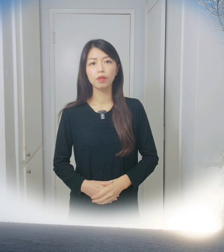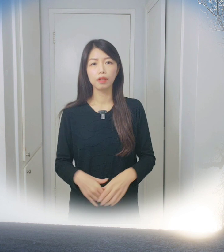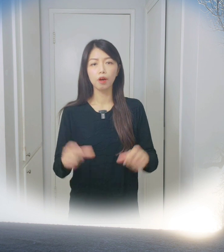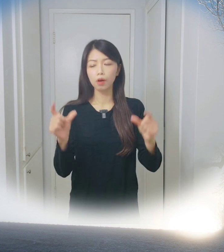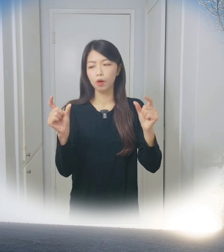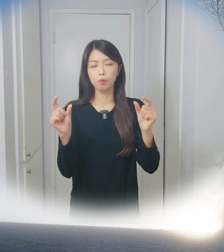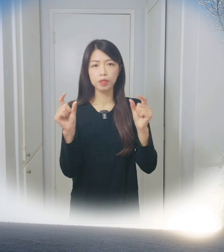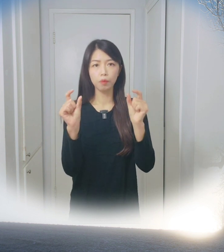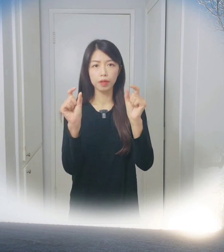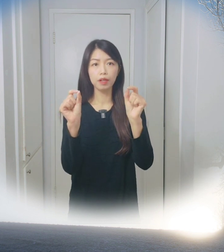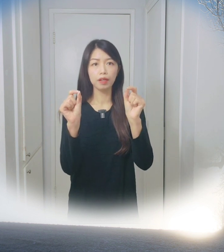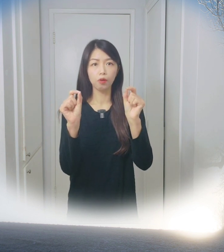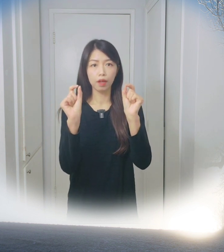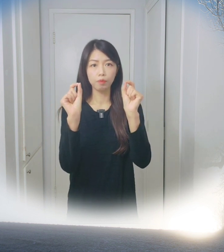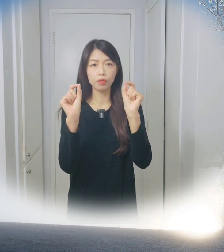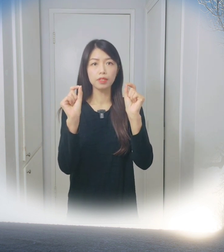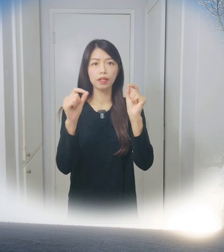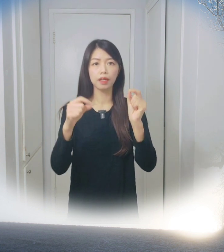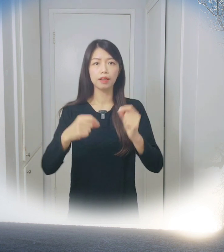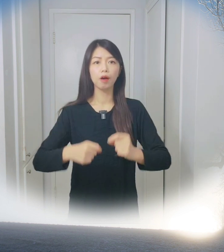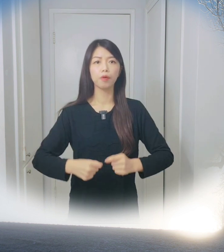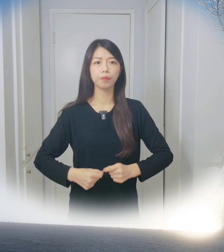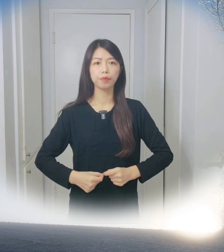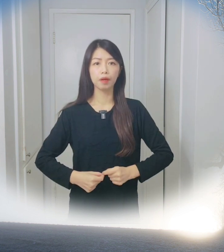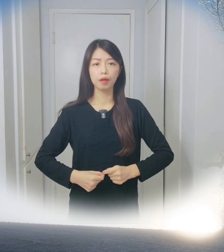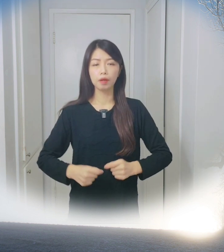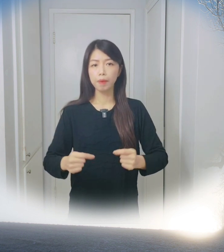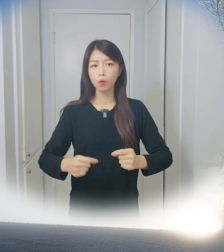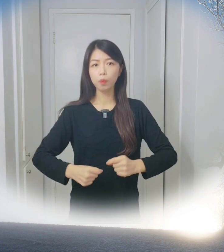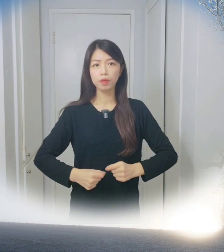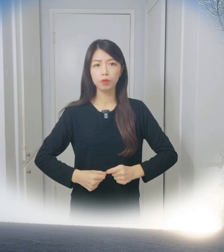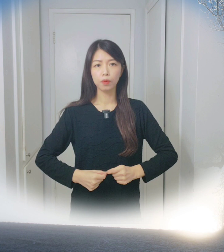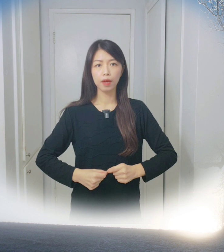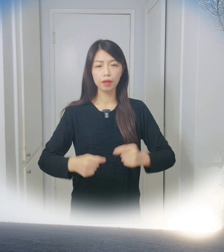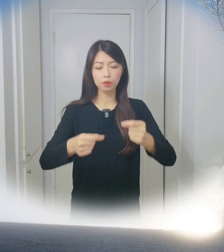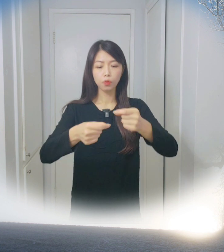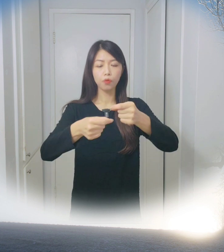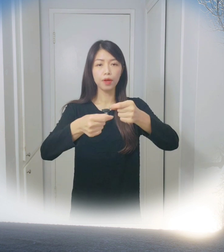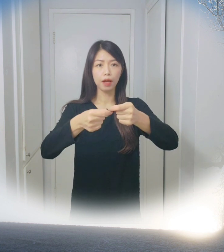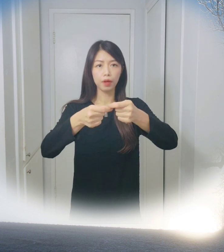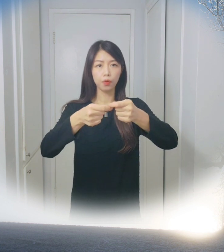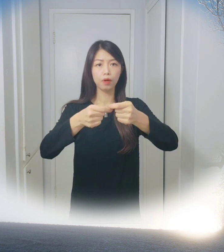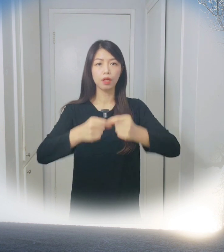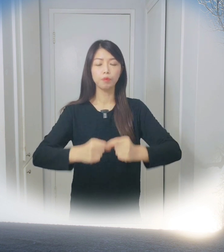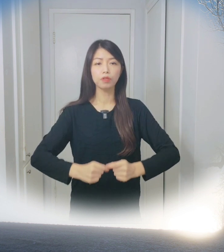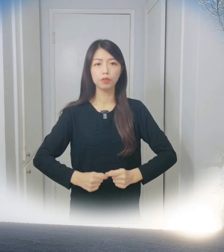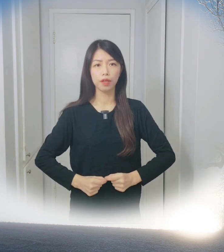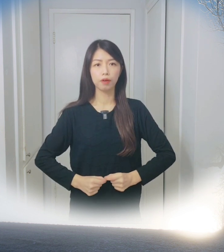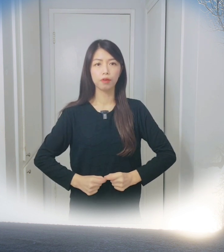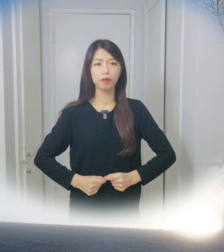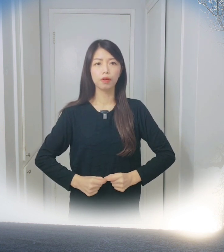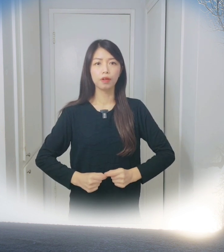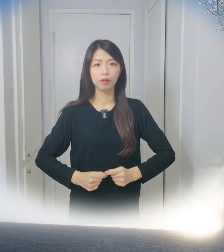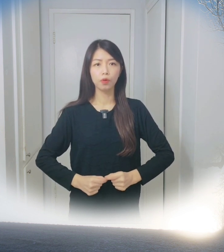뜻의 수어는요. 엄지검지를 이렇게 붙인 상태에서 배꼽 있는 쪽에 손을 위아래로 이렇게